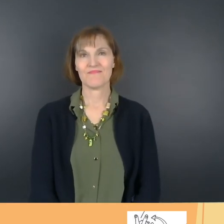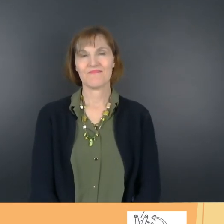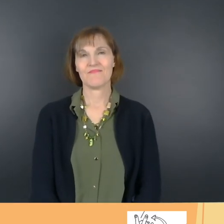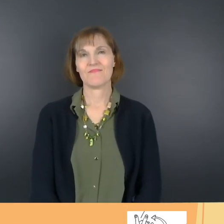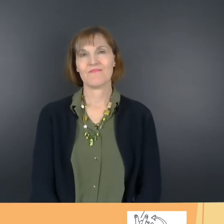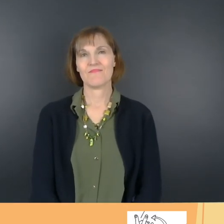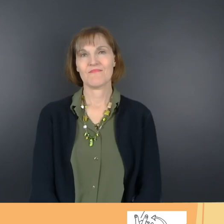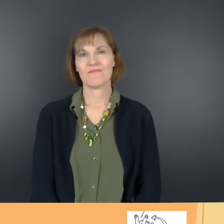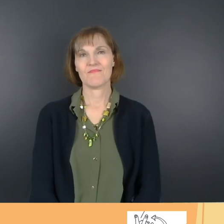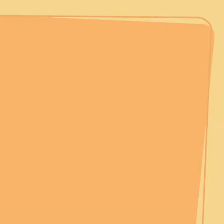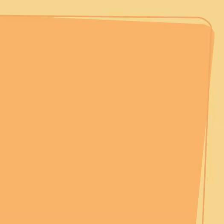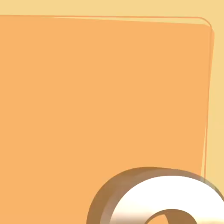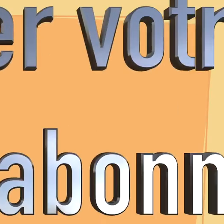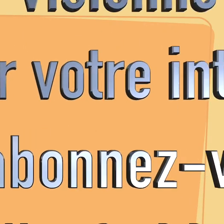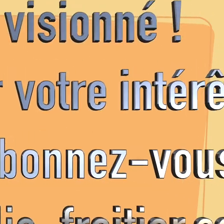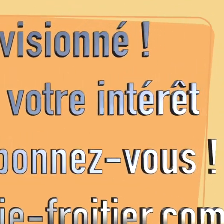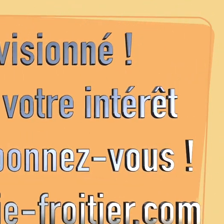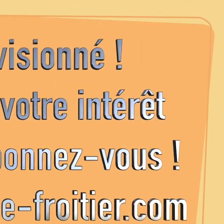bientôt. Au revoir.